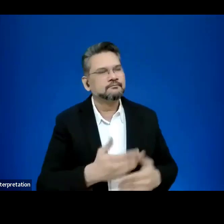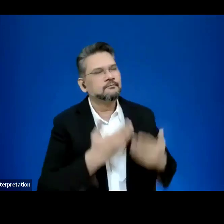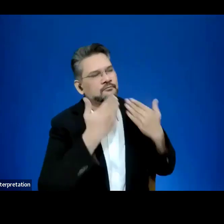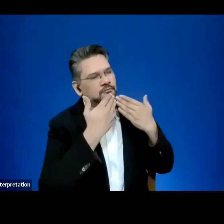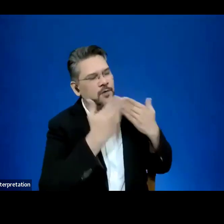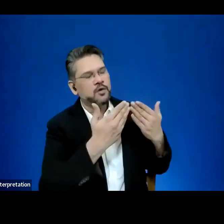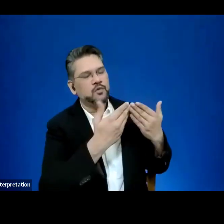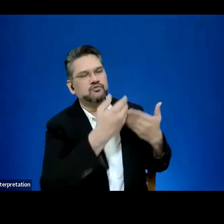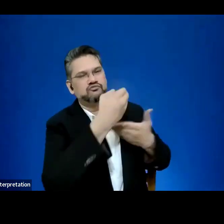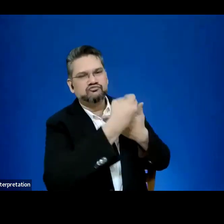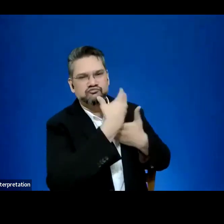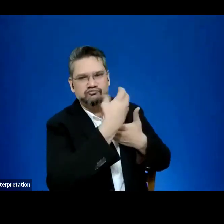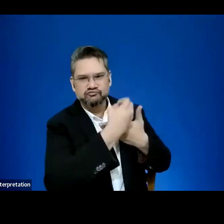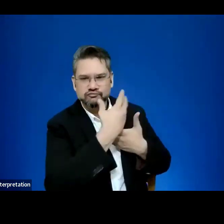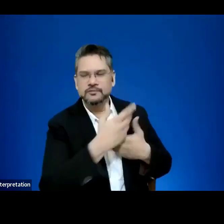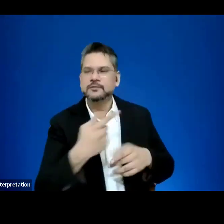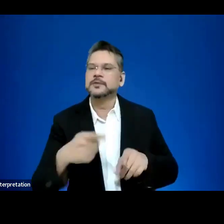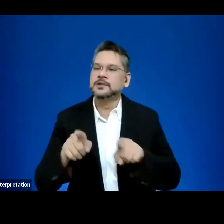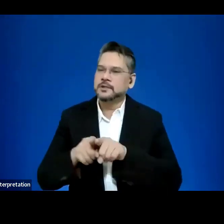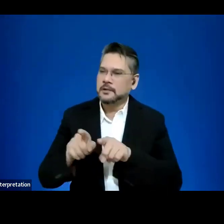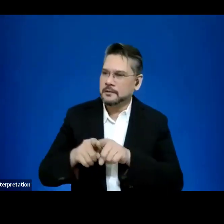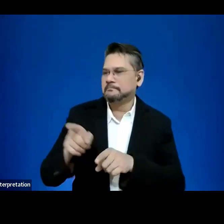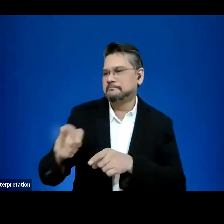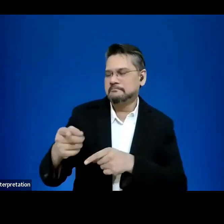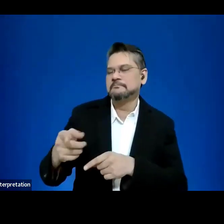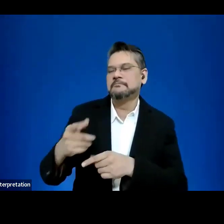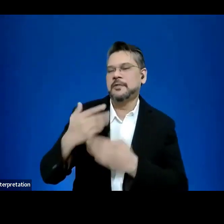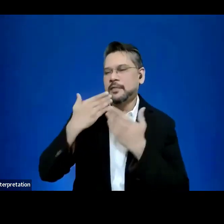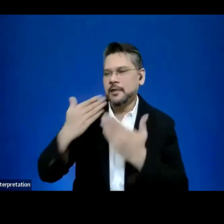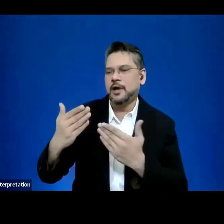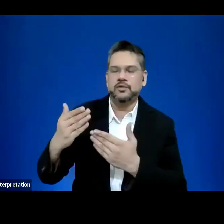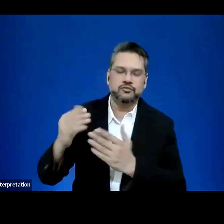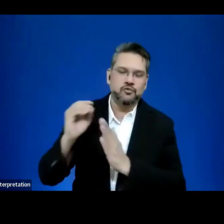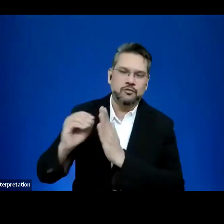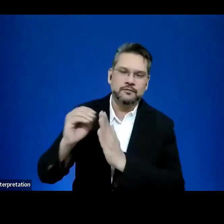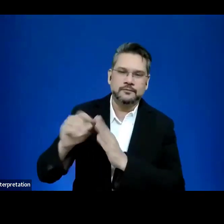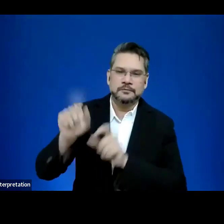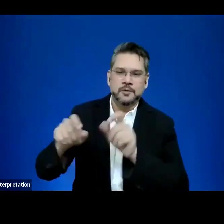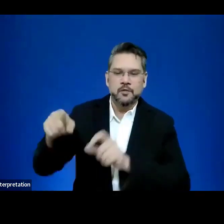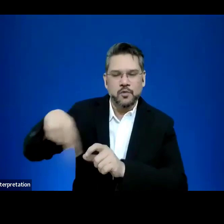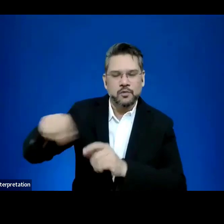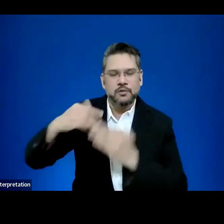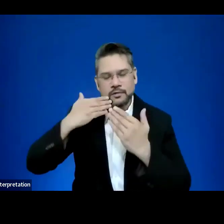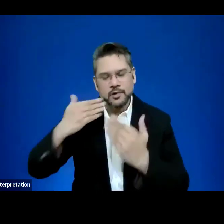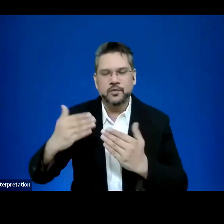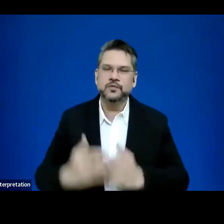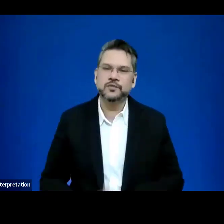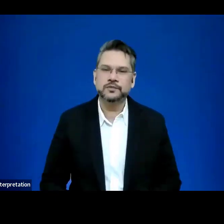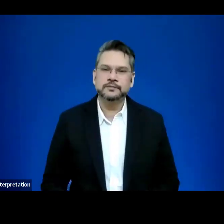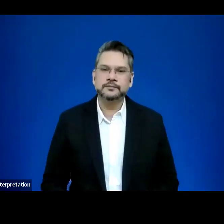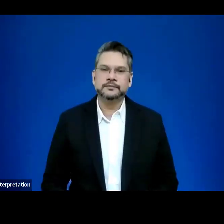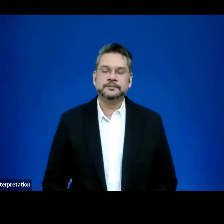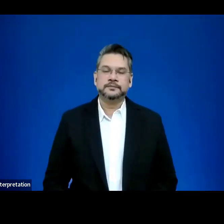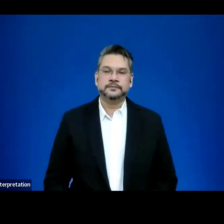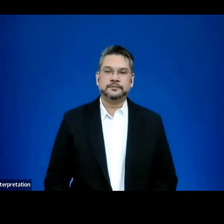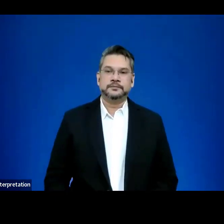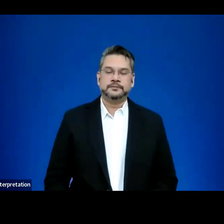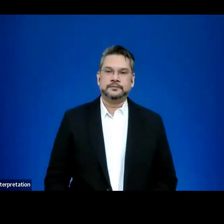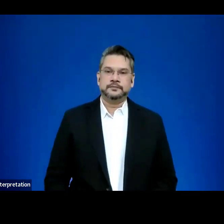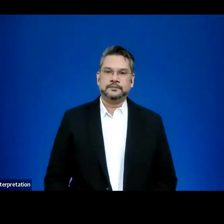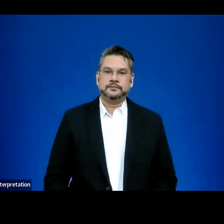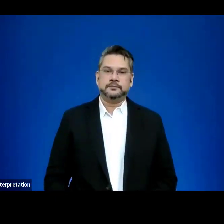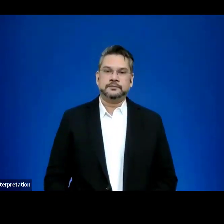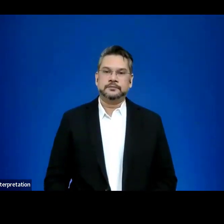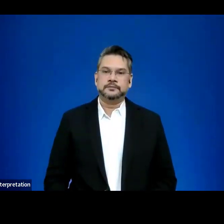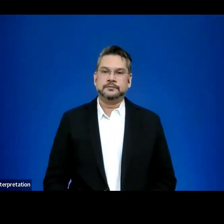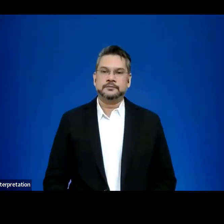谢谢，我谢谢我们的 TCI 来接受我，让我这么密切的与 Bhargavi